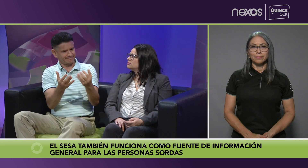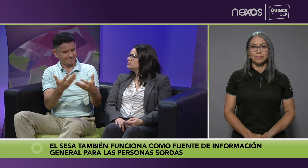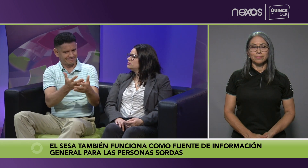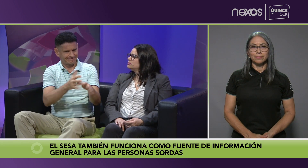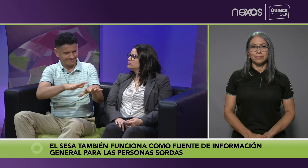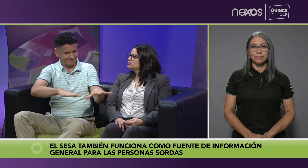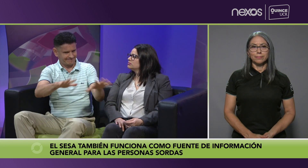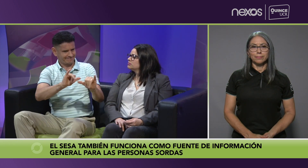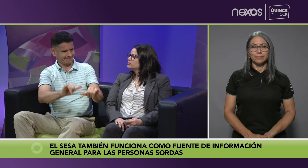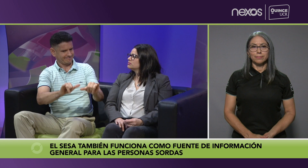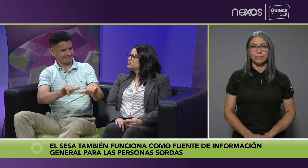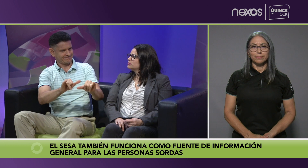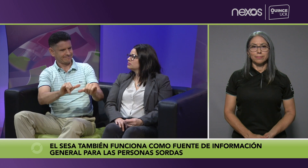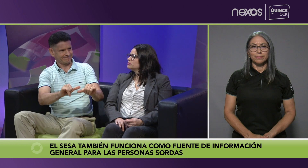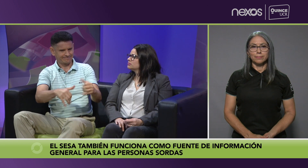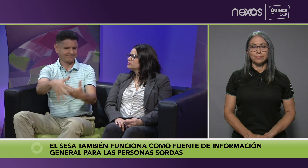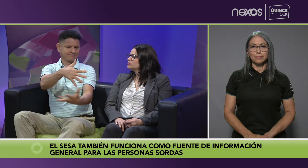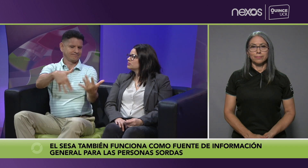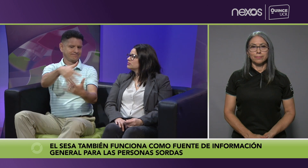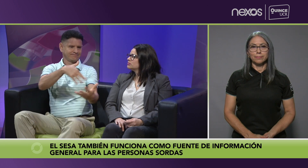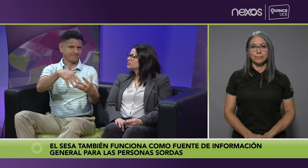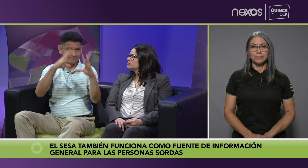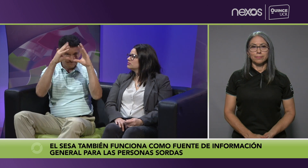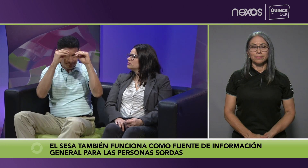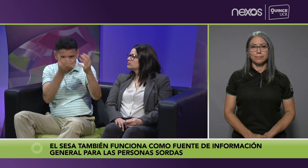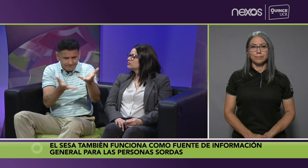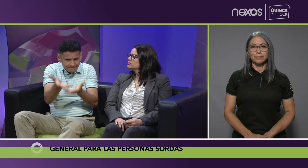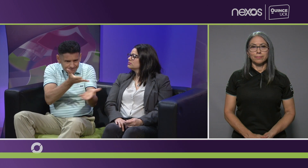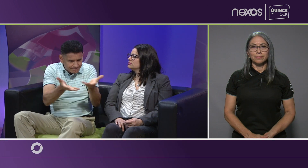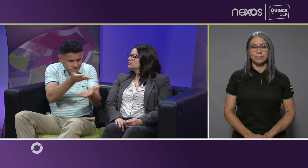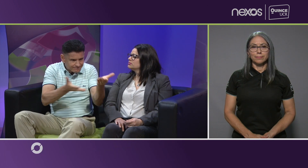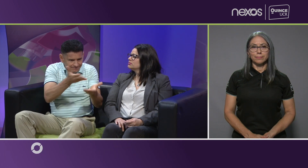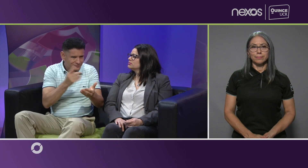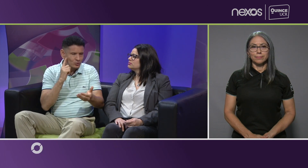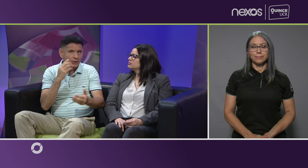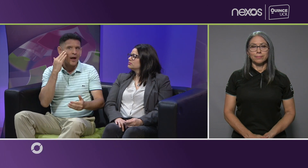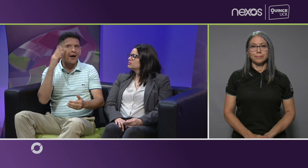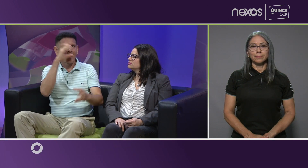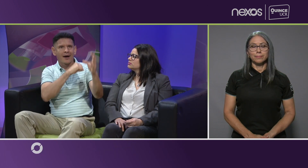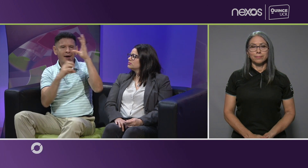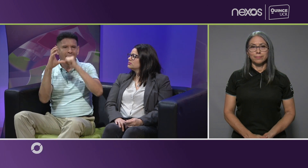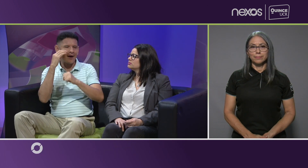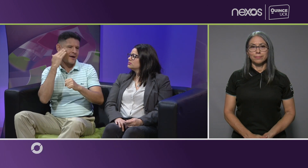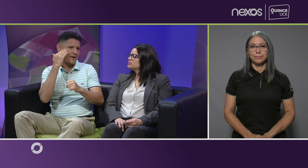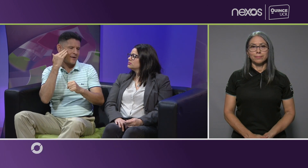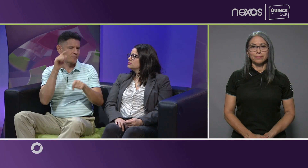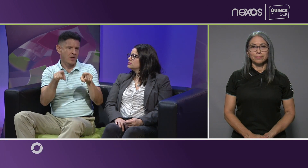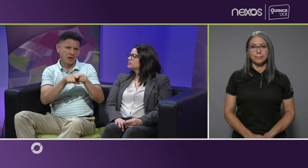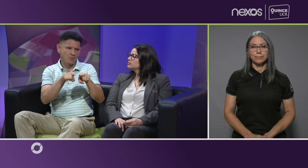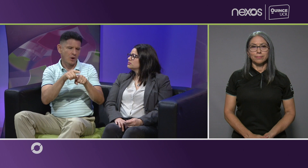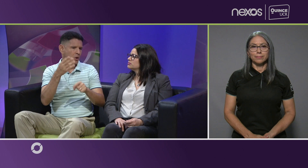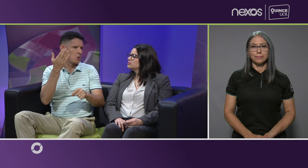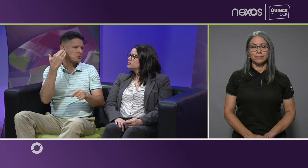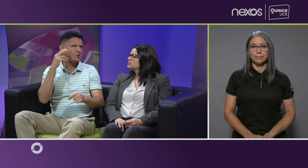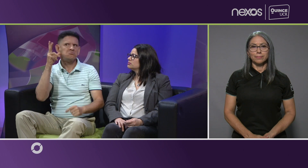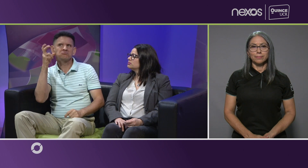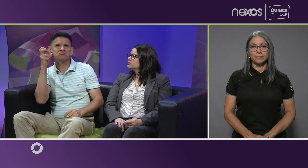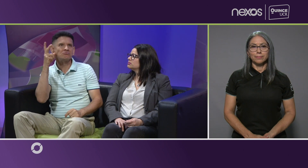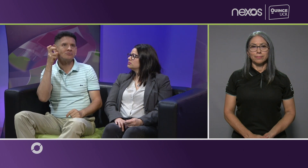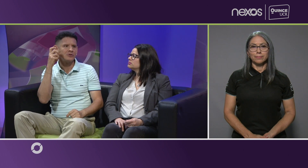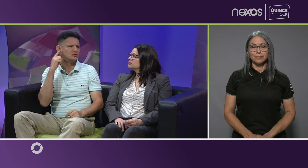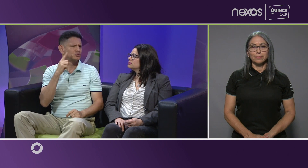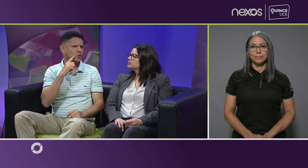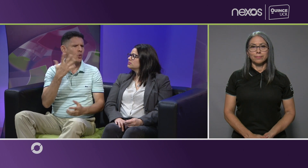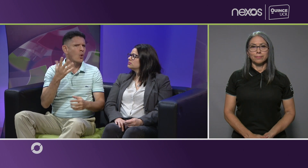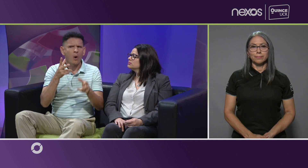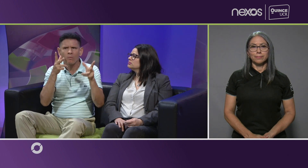Por eso, ese es un espacio propio de interacción, es un espacio comunitario. en donde ellos como sordos se enteran. Las personas oyentes se pueden enterar de